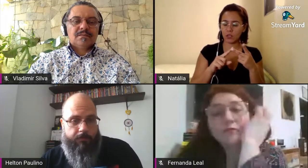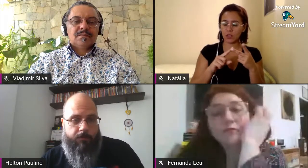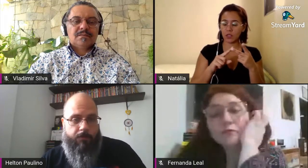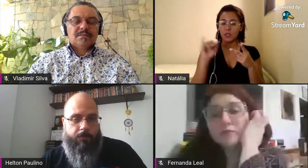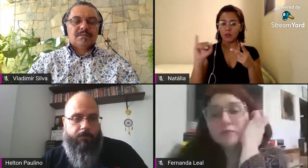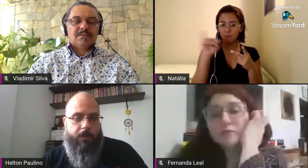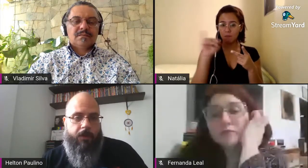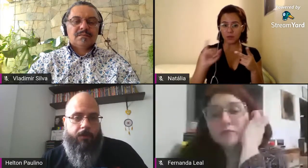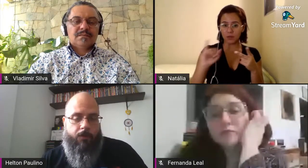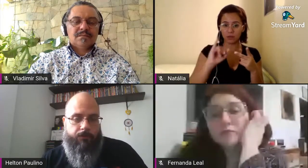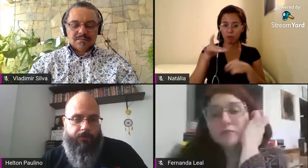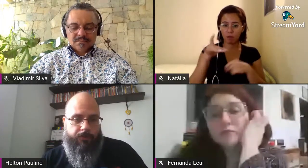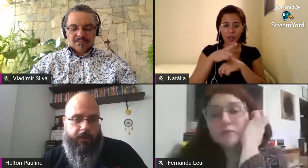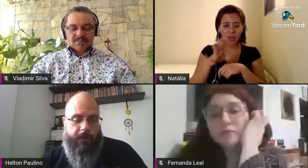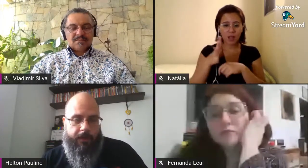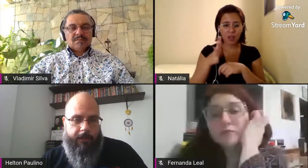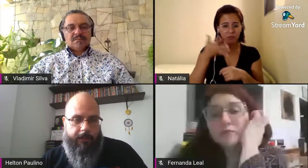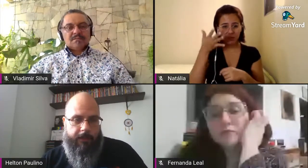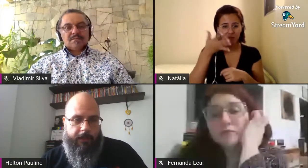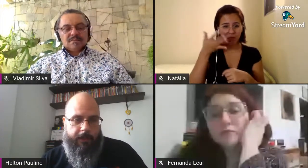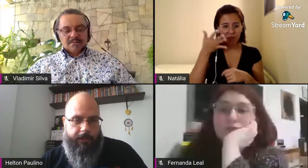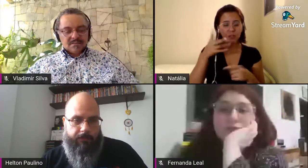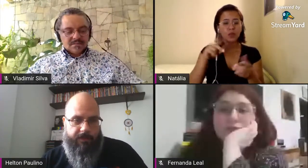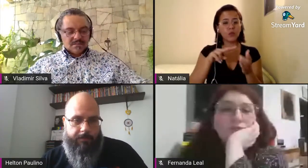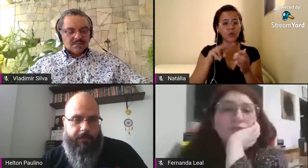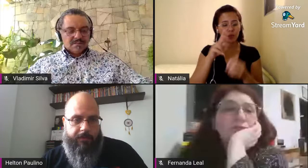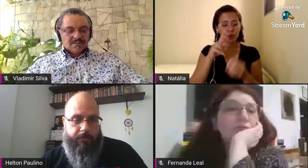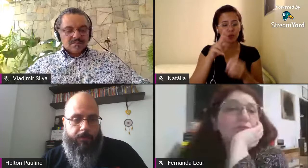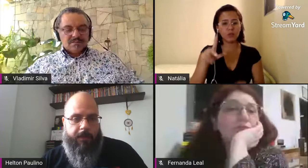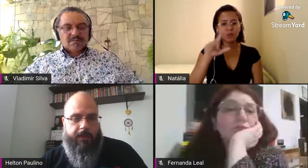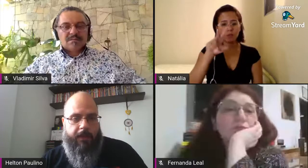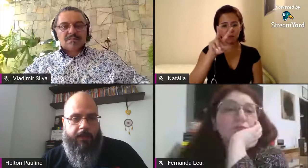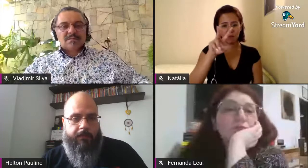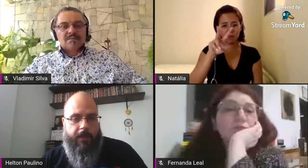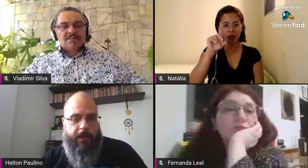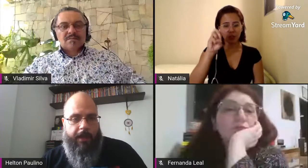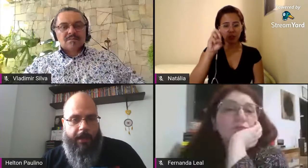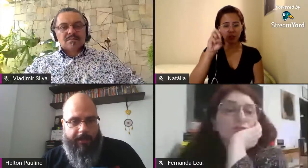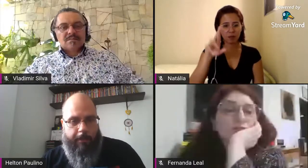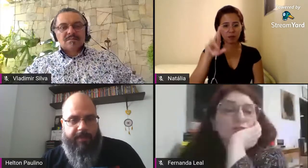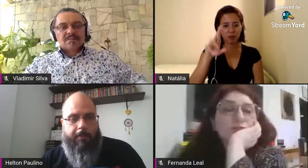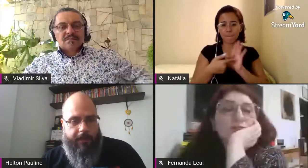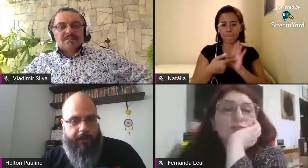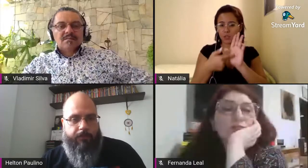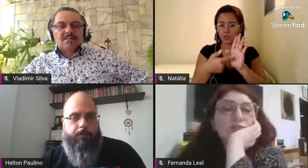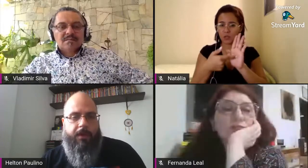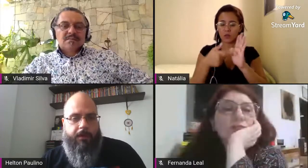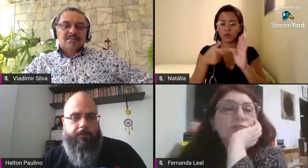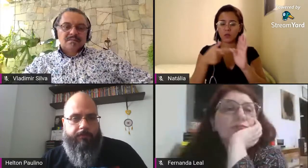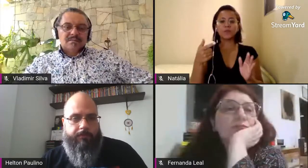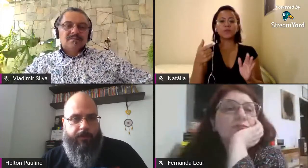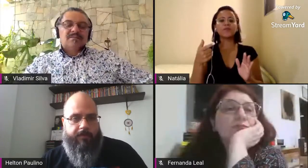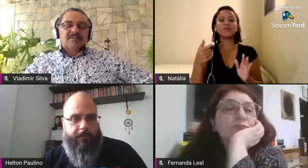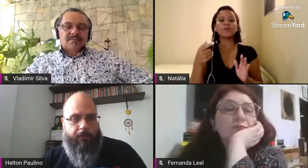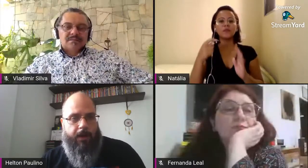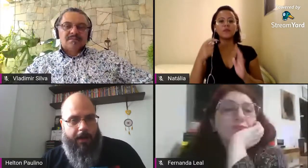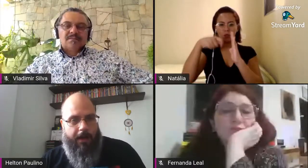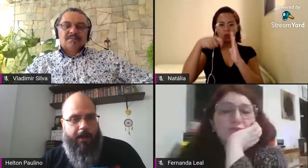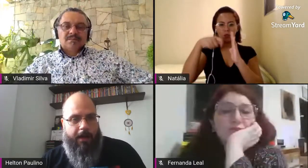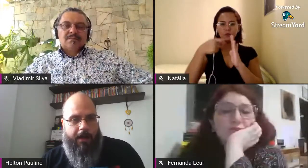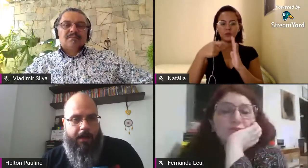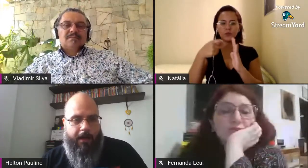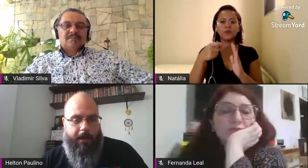bem com o vídeo que foi exibido, que foi compartilhado, é a adaptabilidade do meio. Por